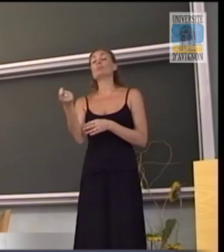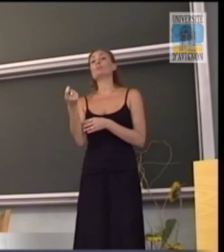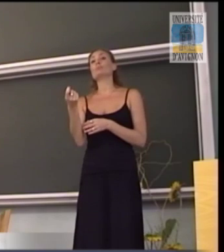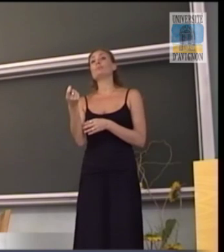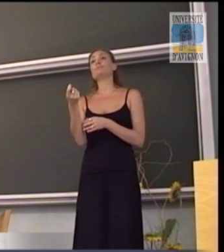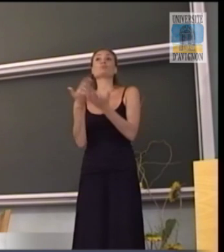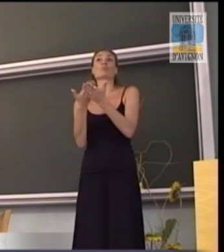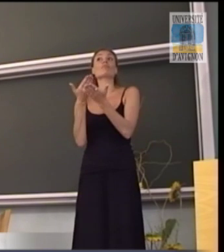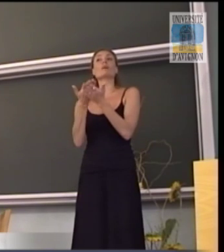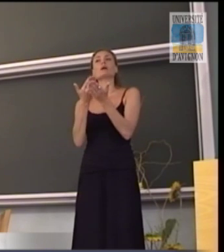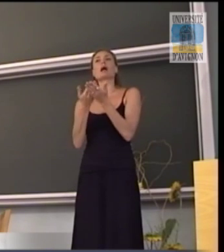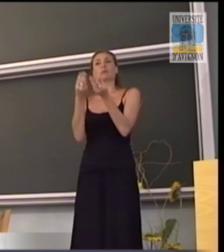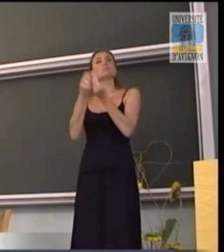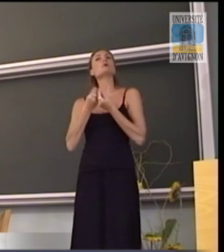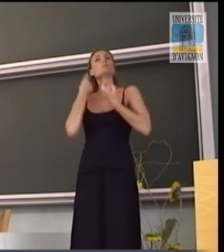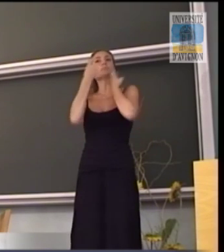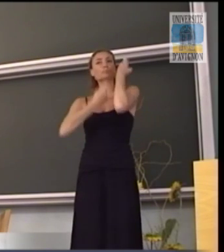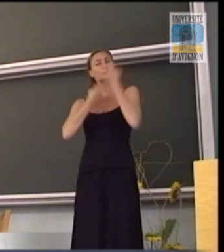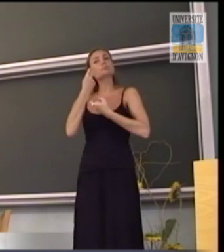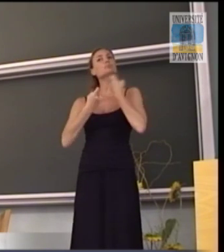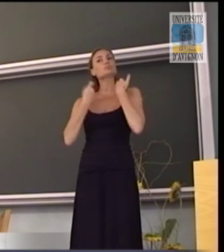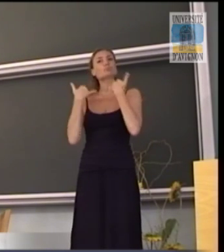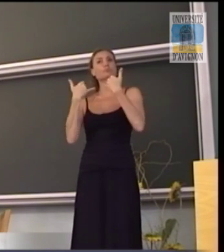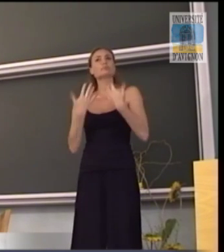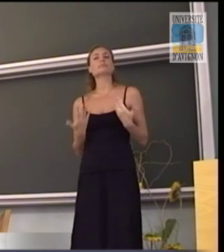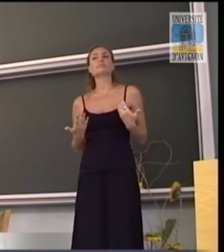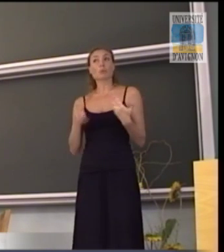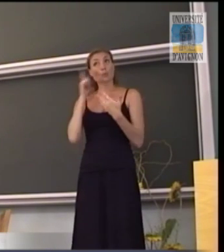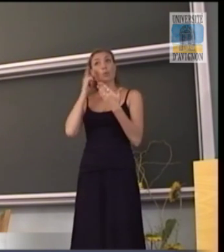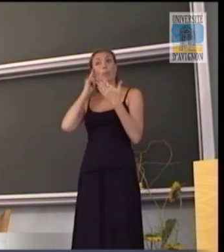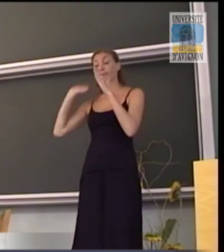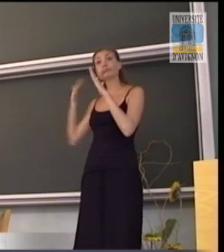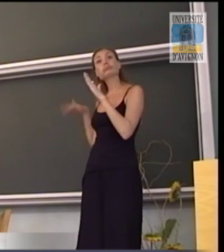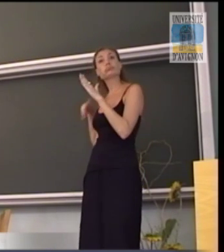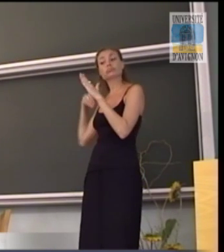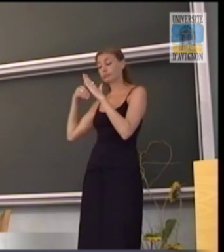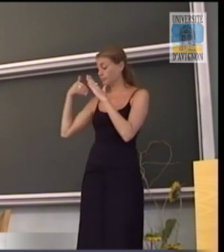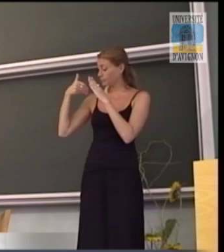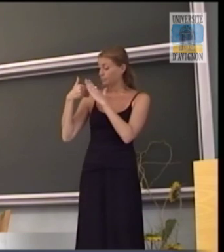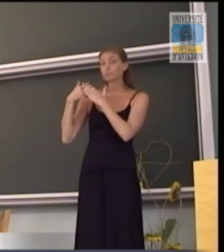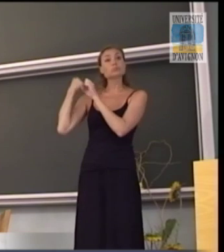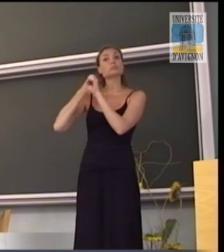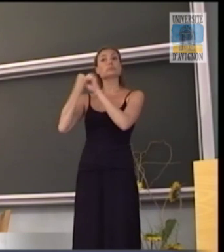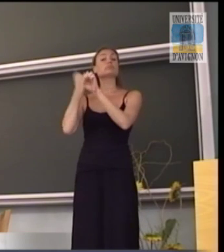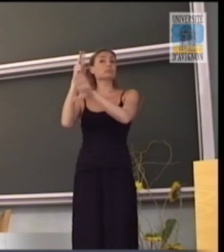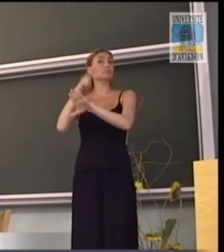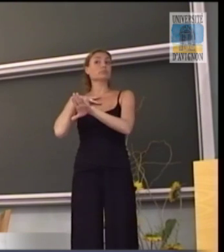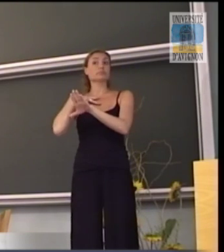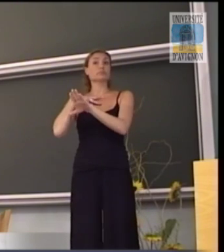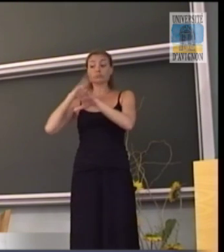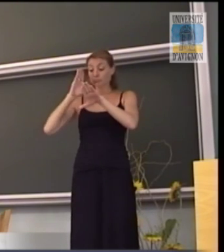beaucoup interpellé sur le fait que tout le travail que j'avais fait, je m'en suis rendu compte, était finalement de permettre à